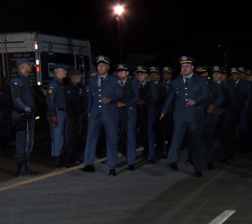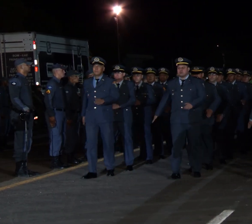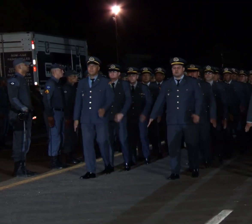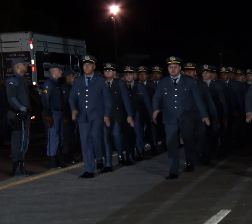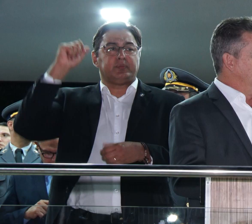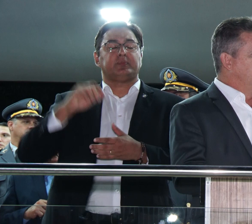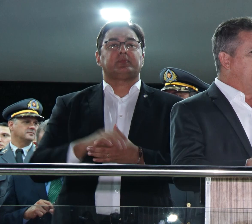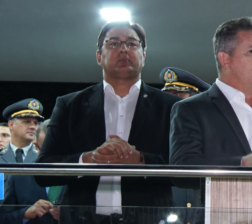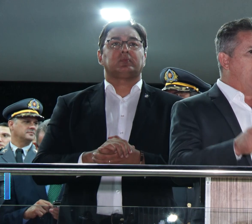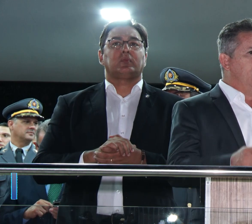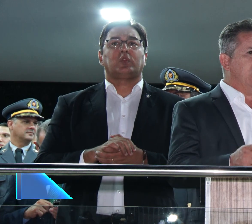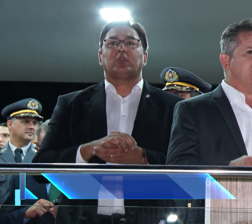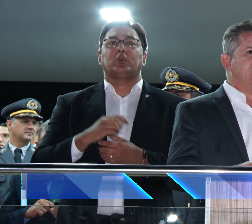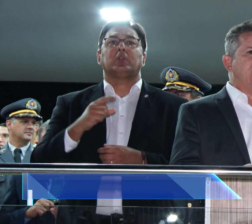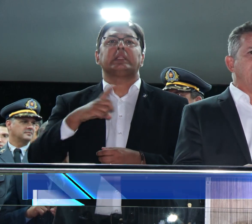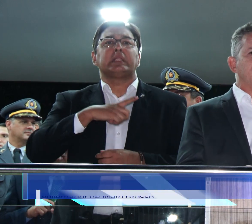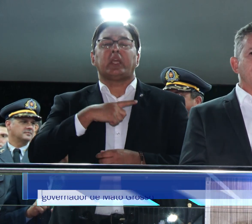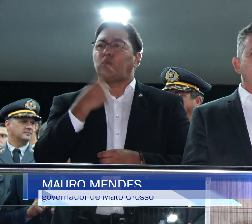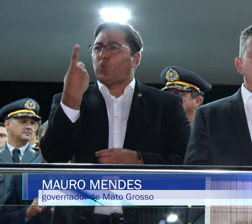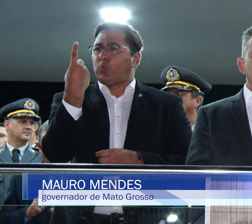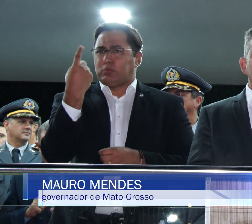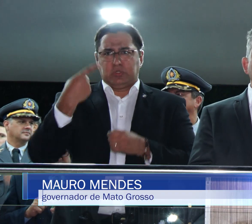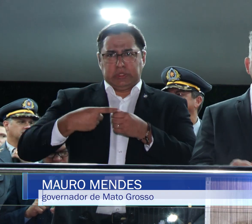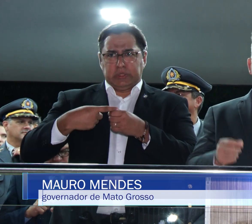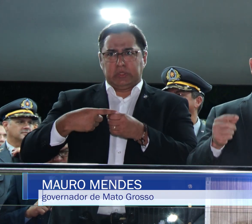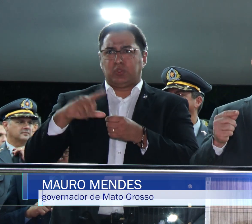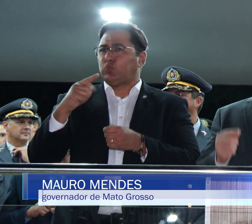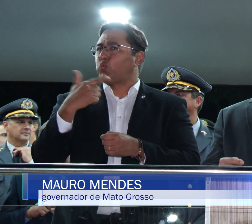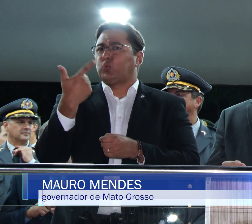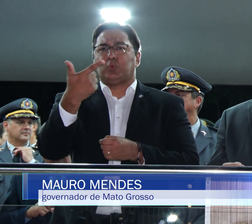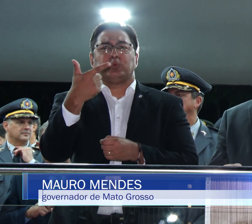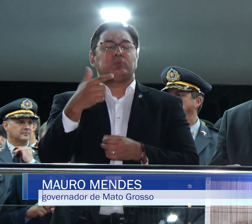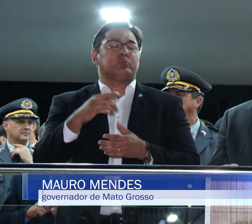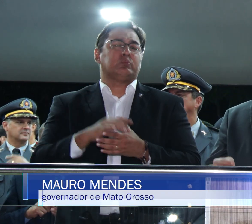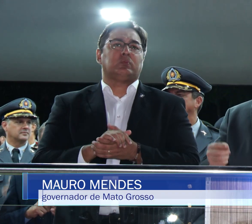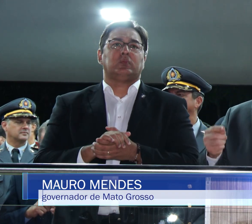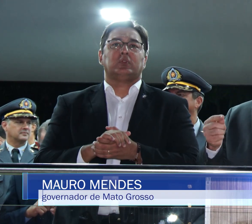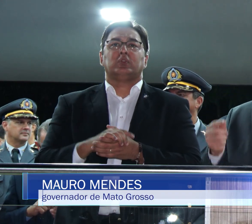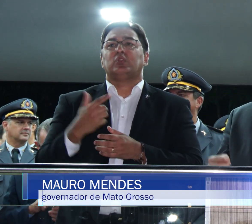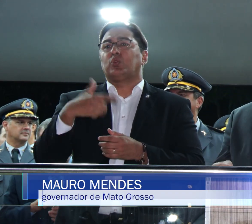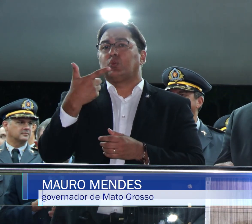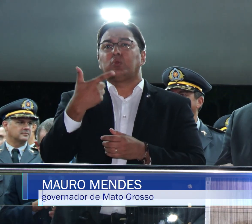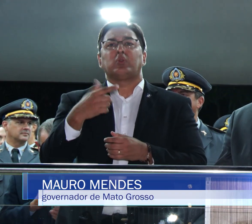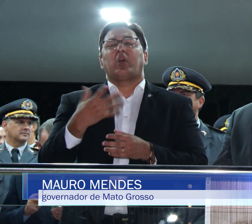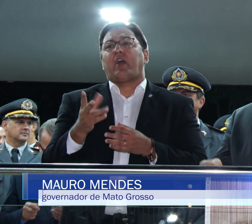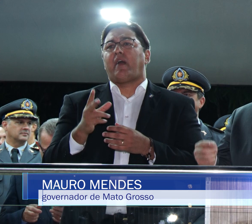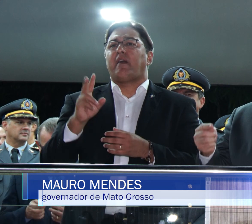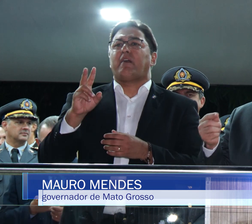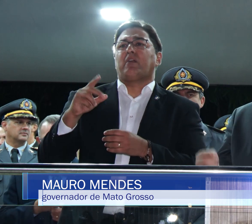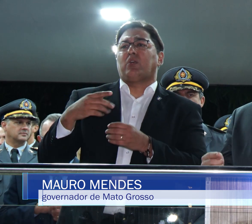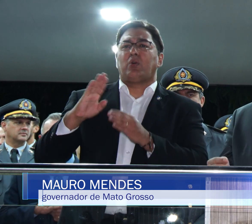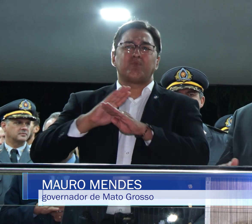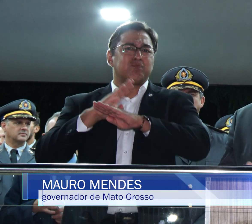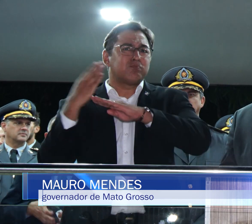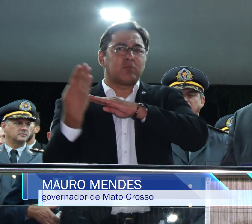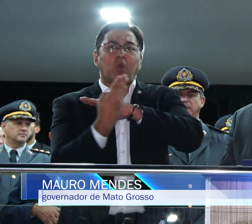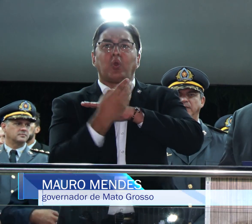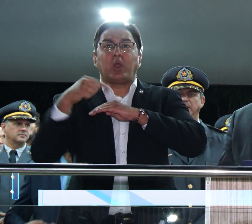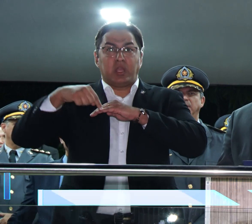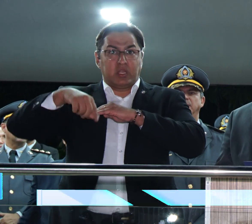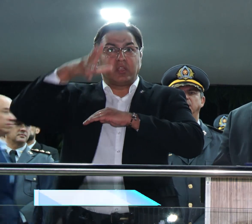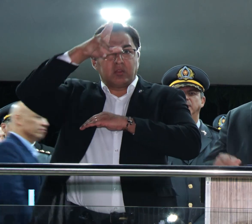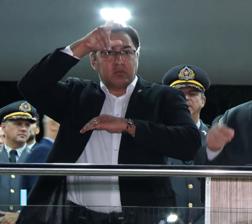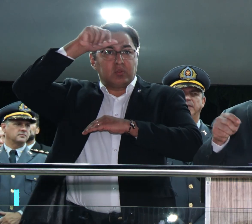dos profissionais. Não tem uma única cidade, não tem distrito, não tem a vila, não tem um canto desse